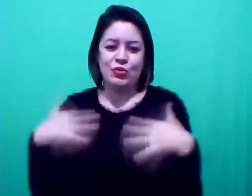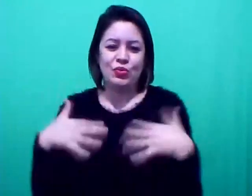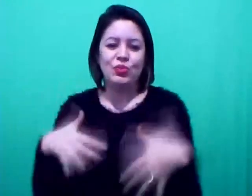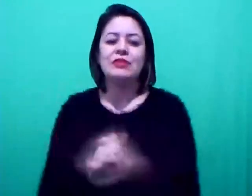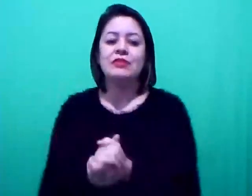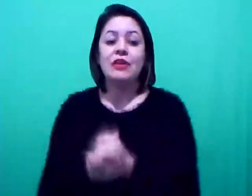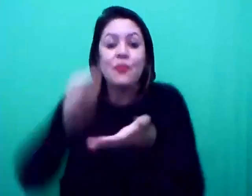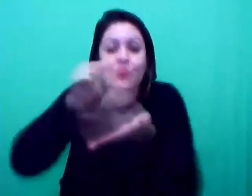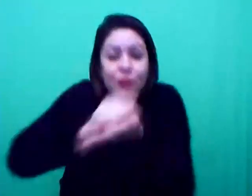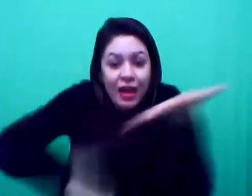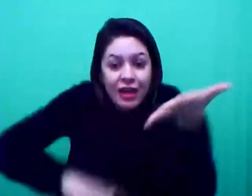junto acompanhando, né?